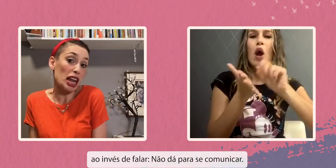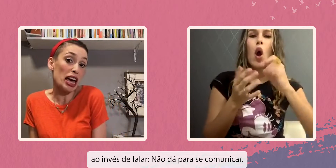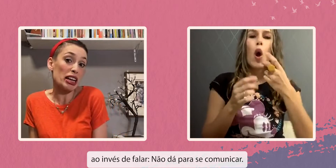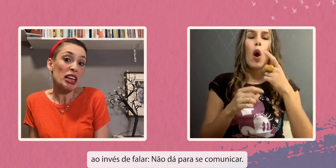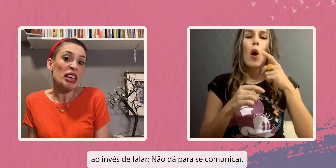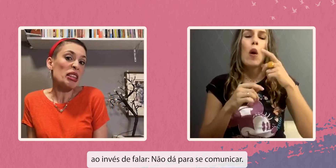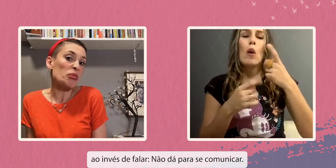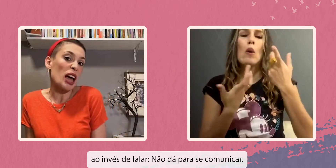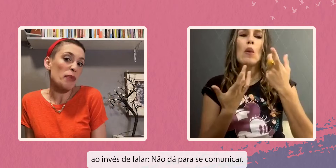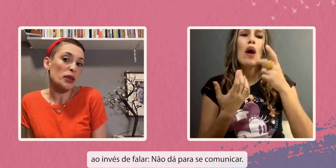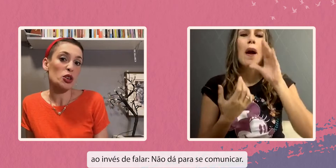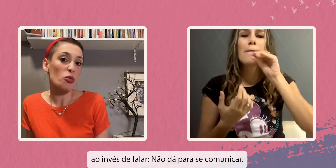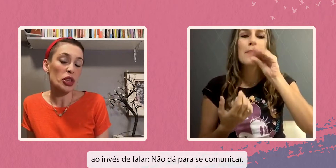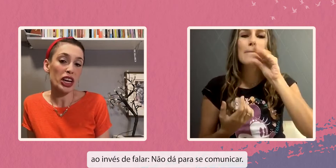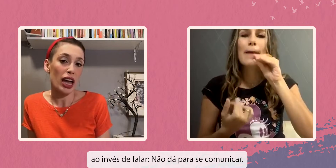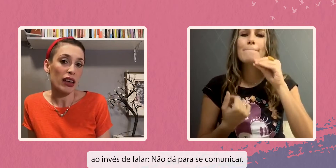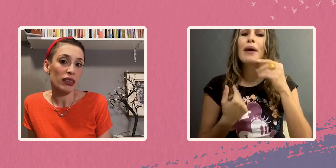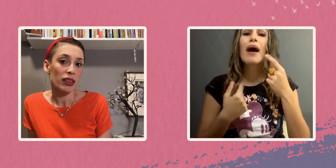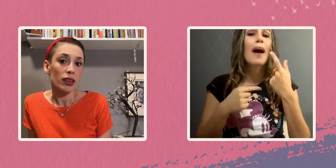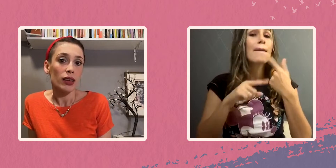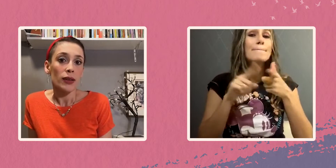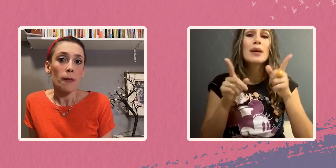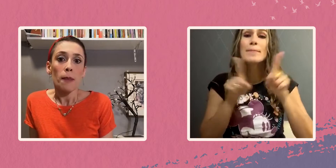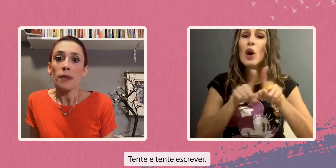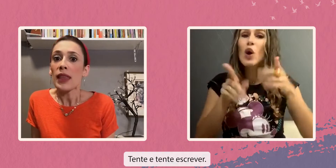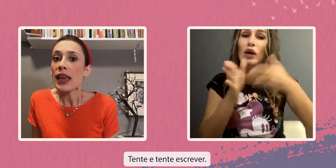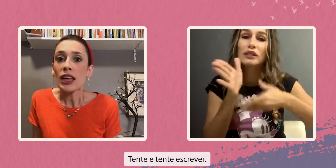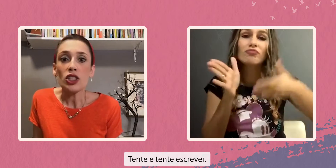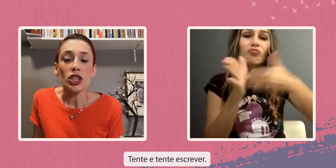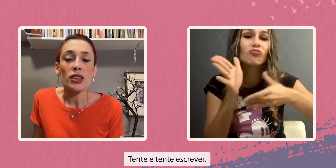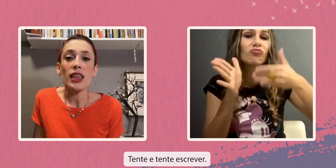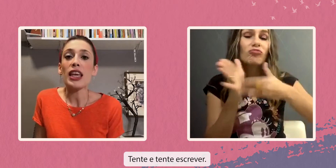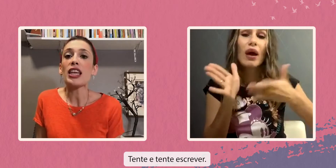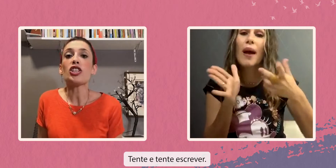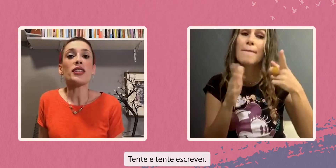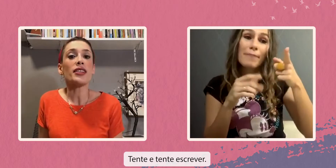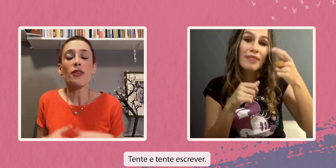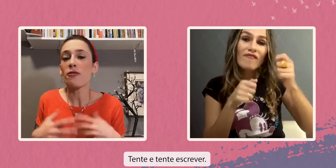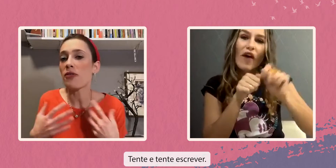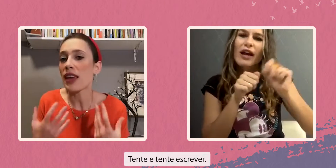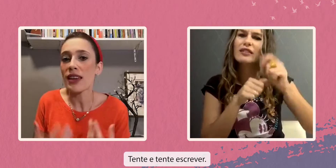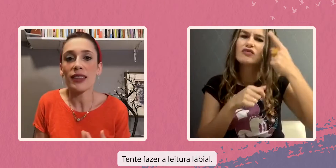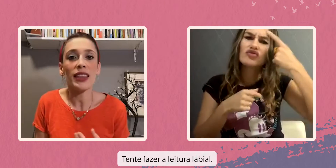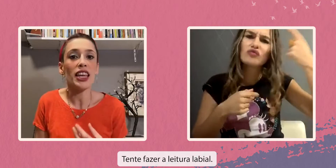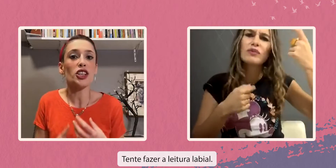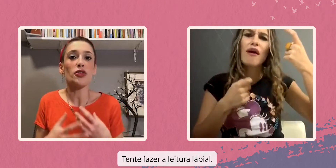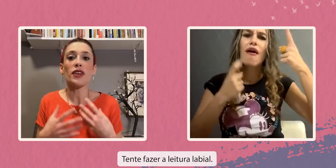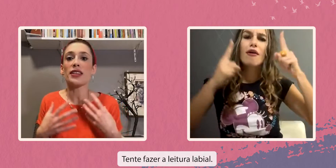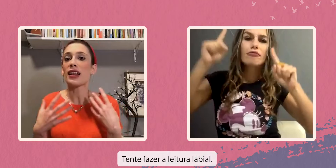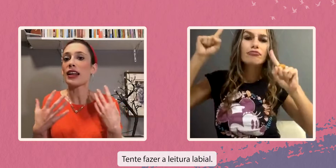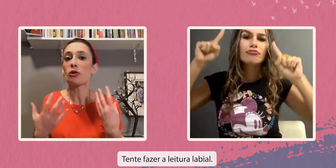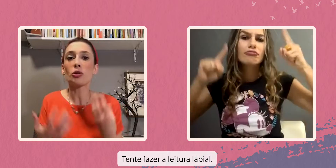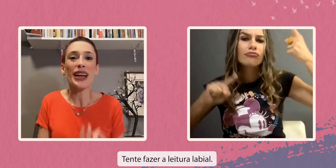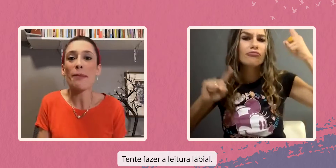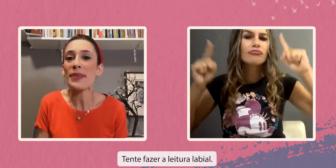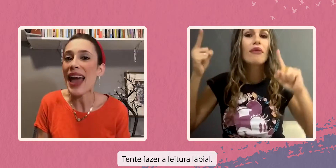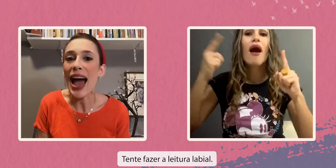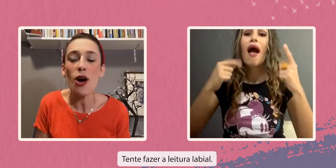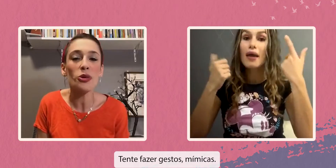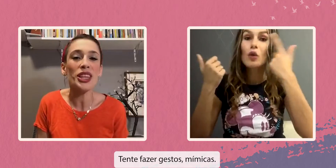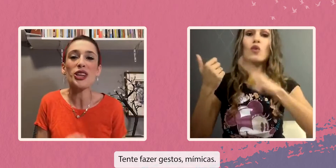invés de falar, não dá para se comunicar. Tente escrever, tente fazer a